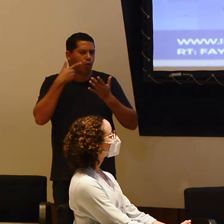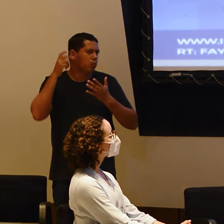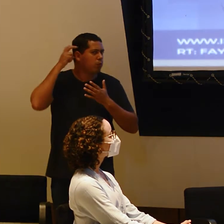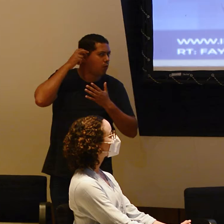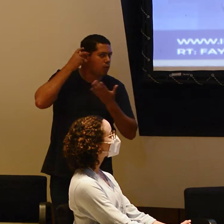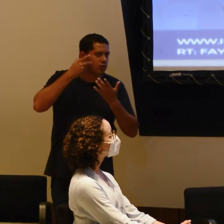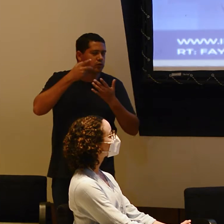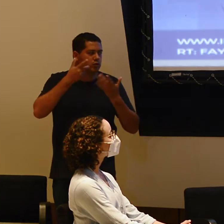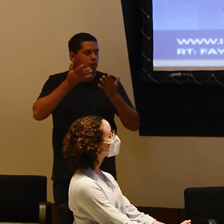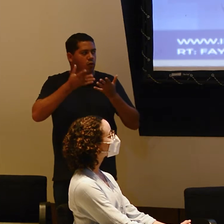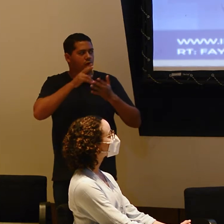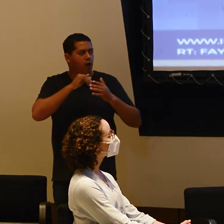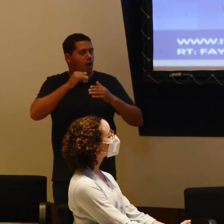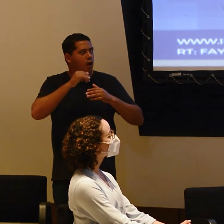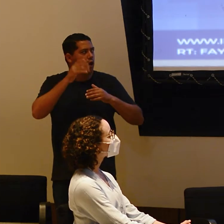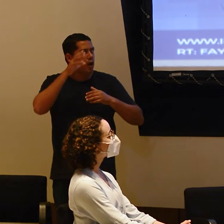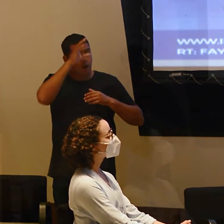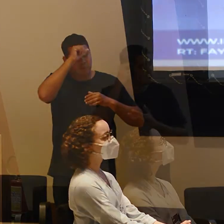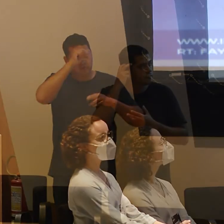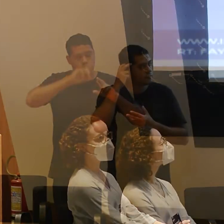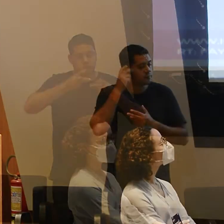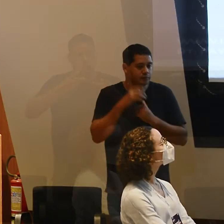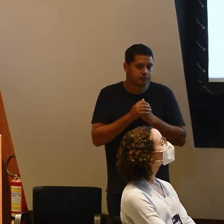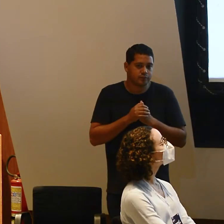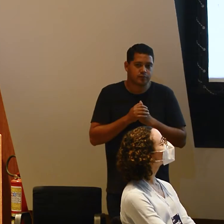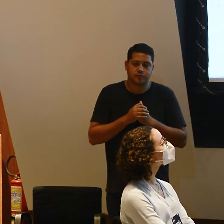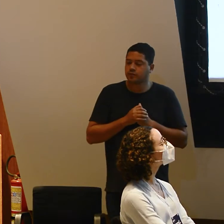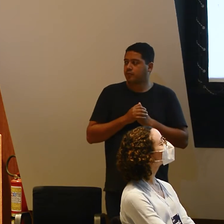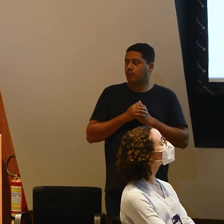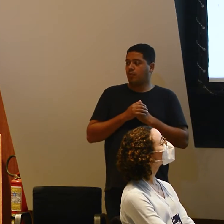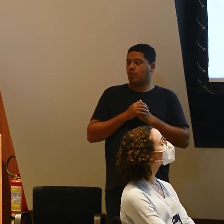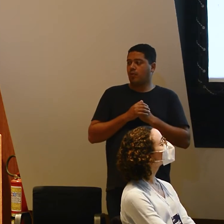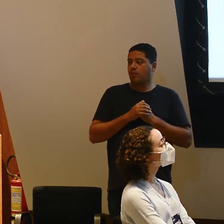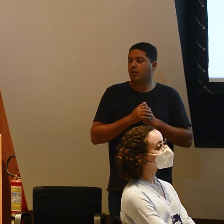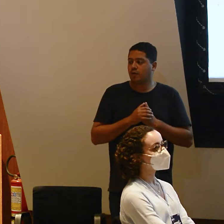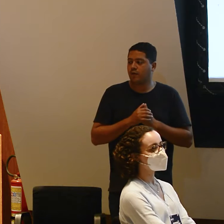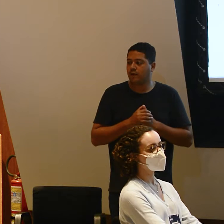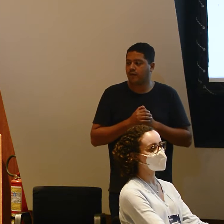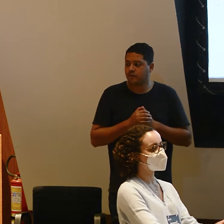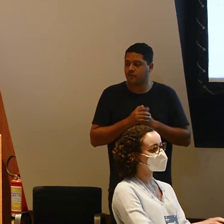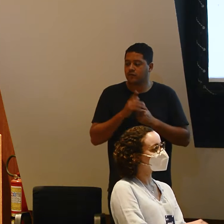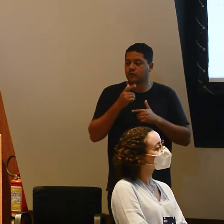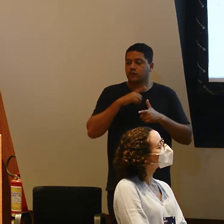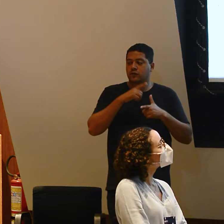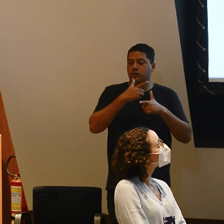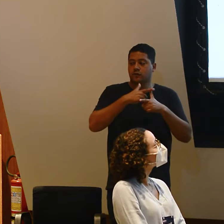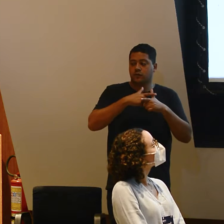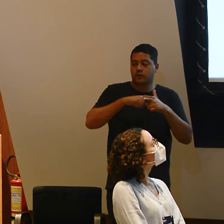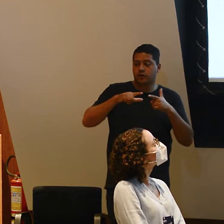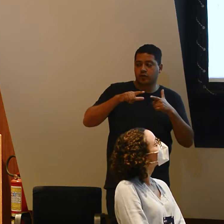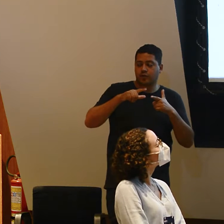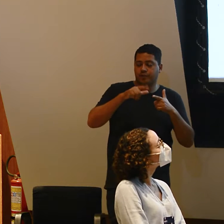esses diferentes tipos de próteses auditivas implantáveis. Elas são divididas entre as